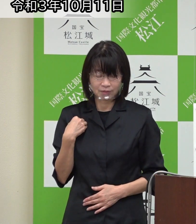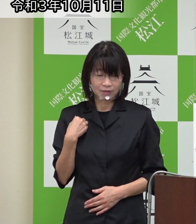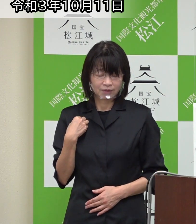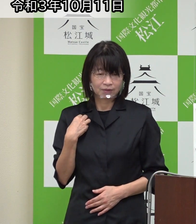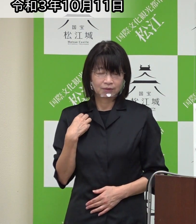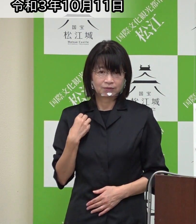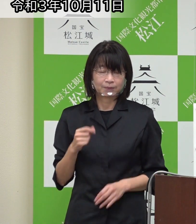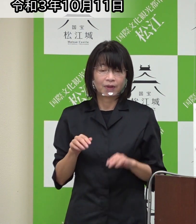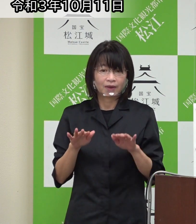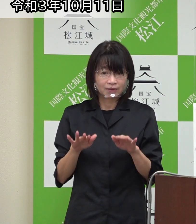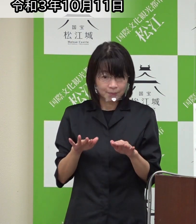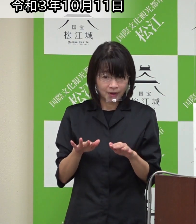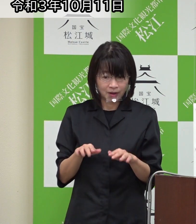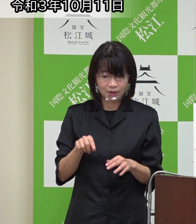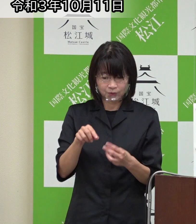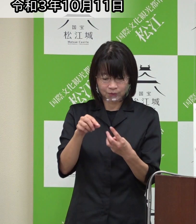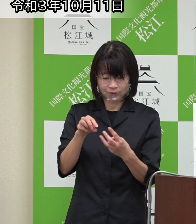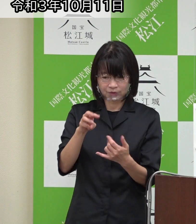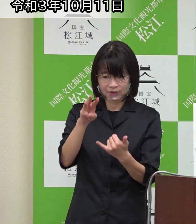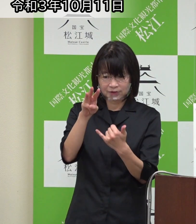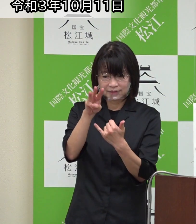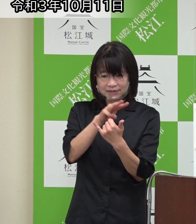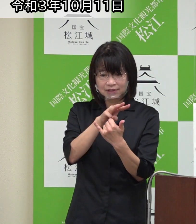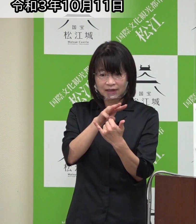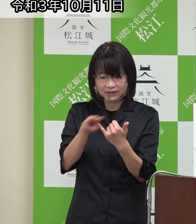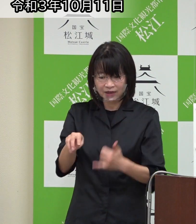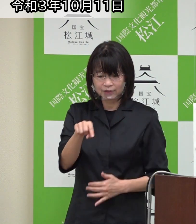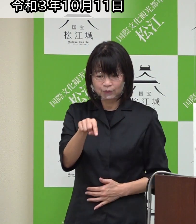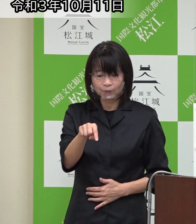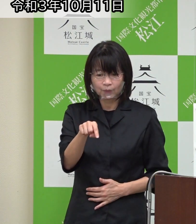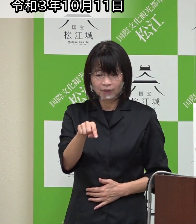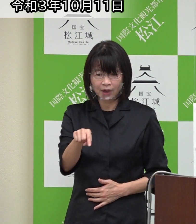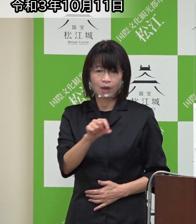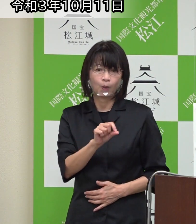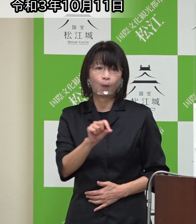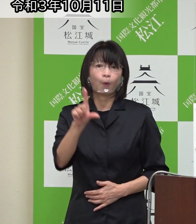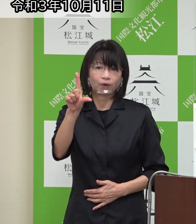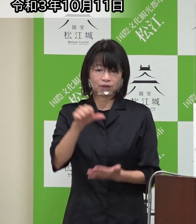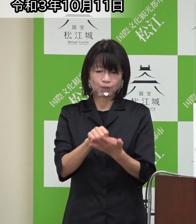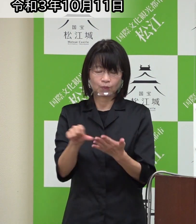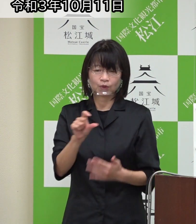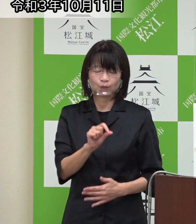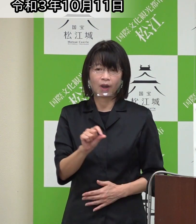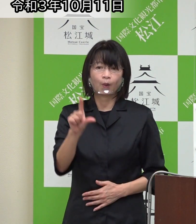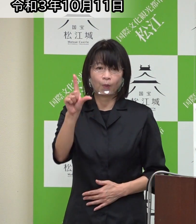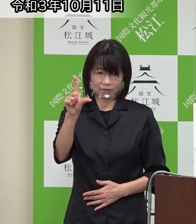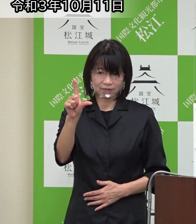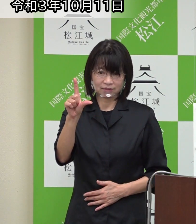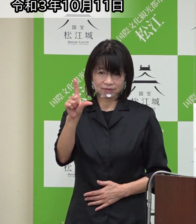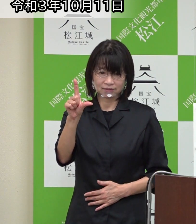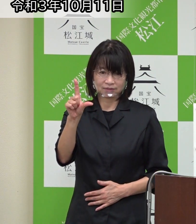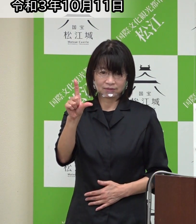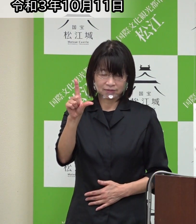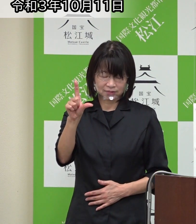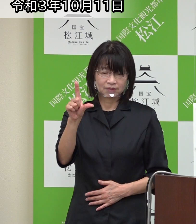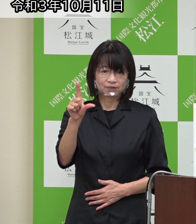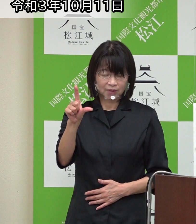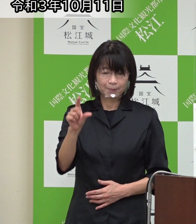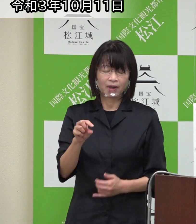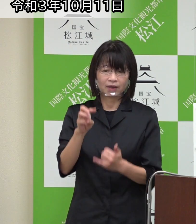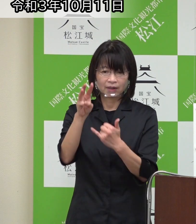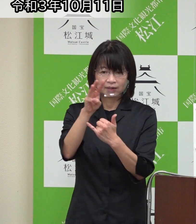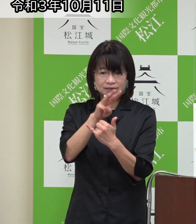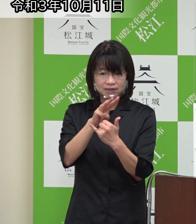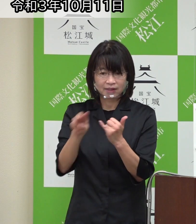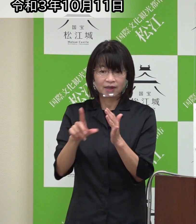していただいている、フォロワーの方の方が多いので、ですので防災の時にですね頼りにしていただけているっていうふうなあり